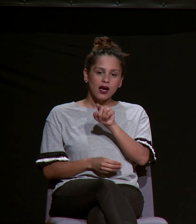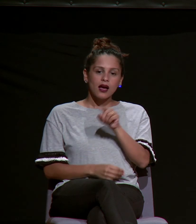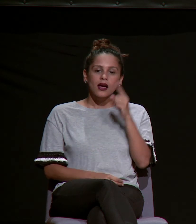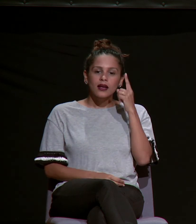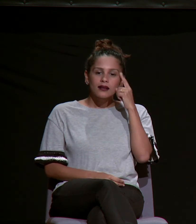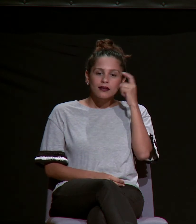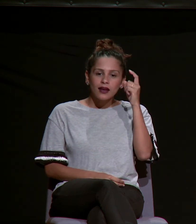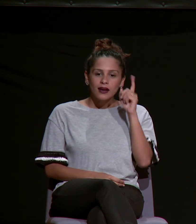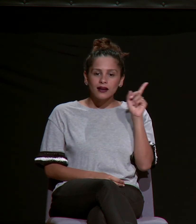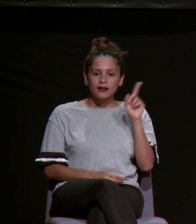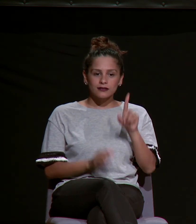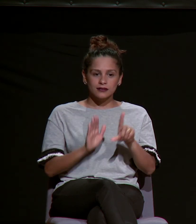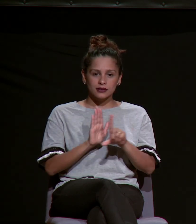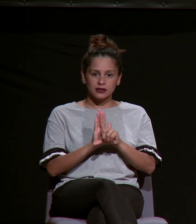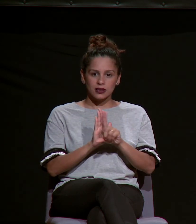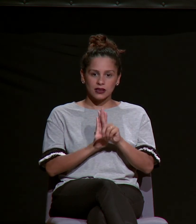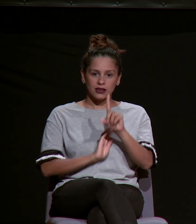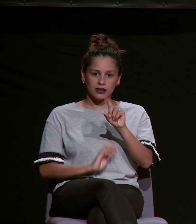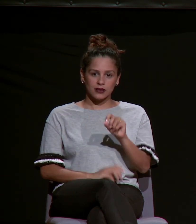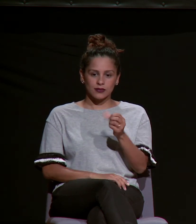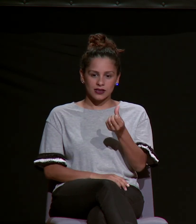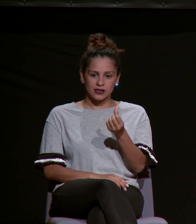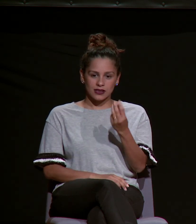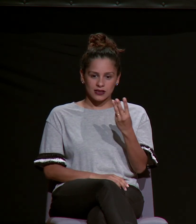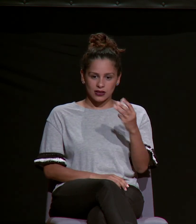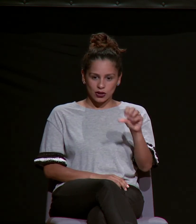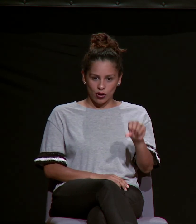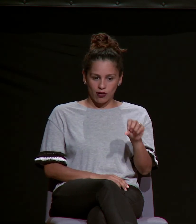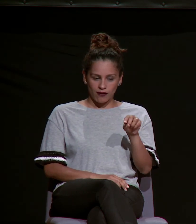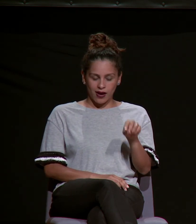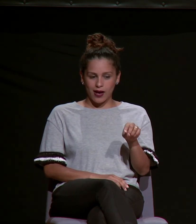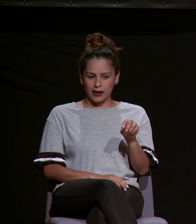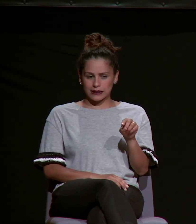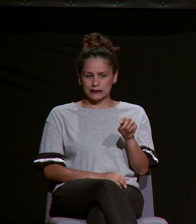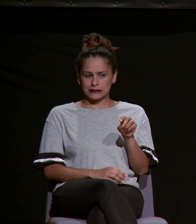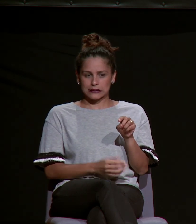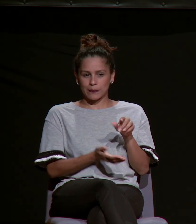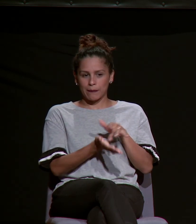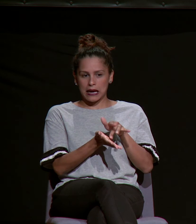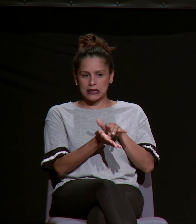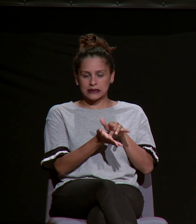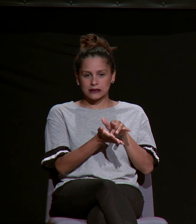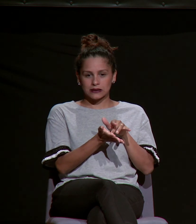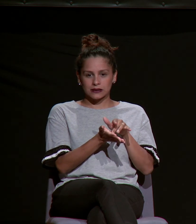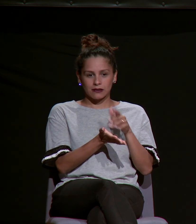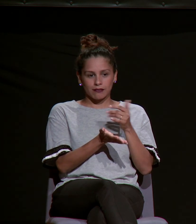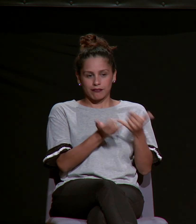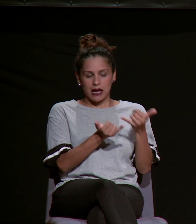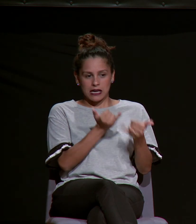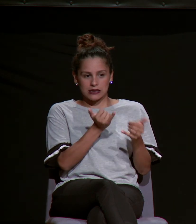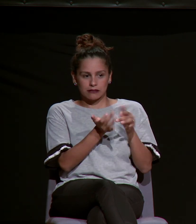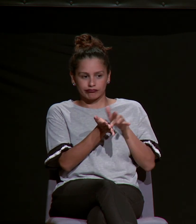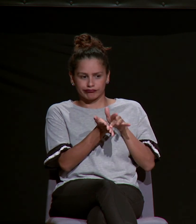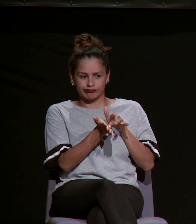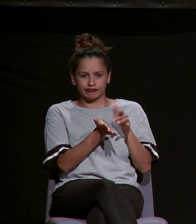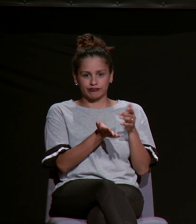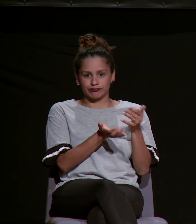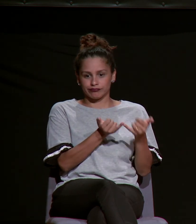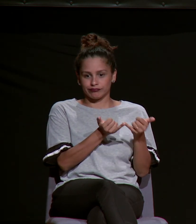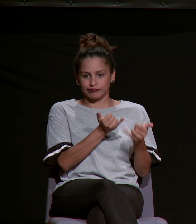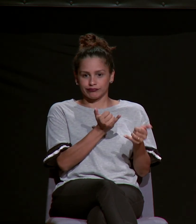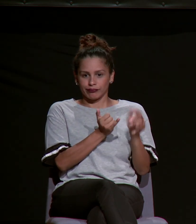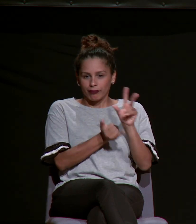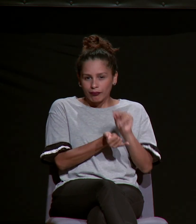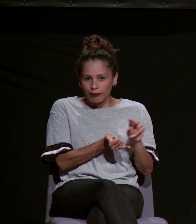Lei 10.639 ser um pouco como uma armadilha também, né? Em termos do material didático, tem essa